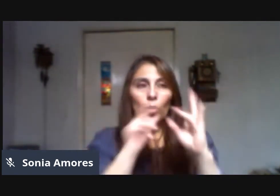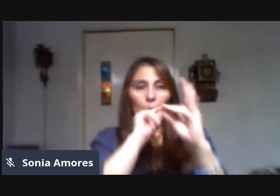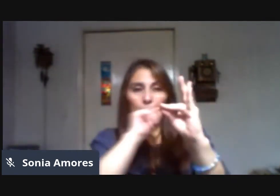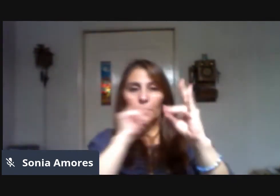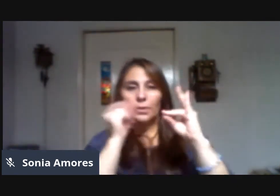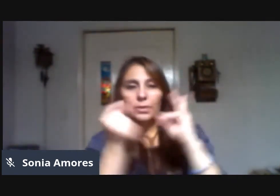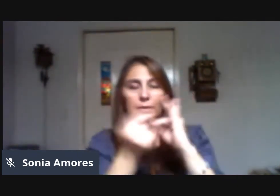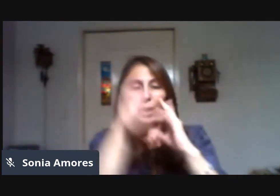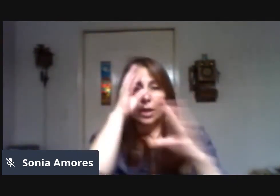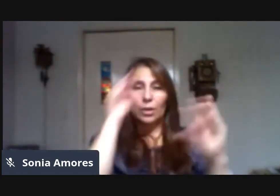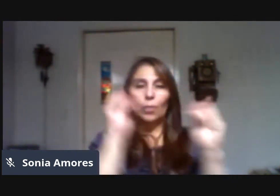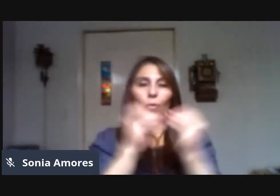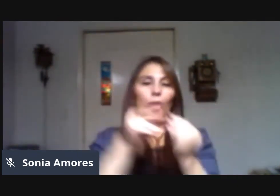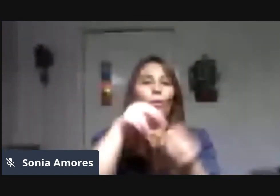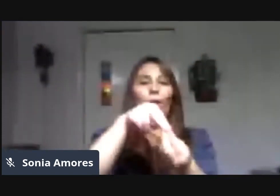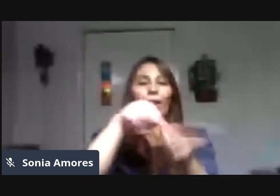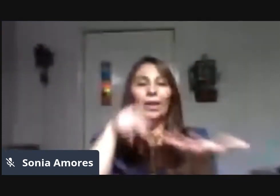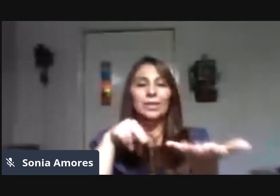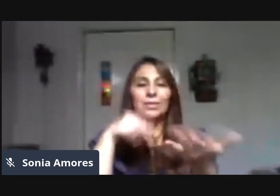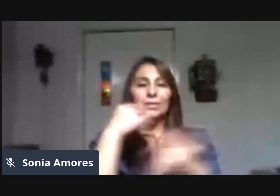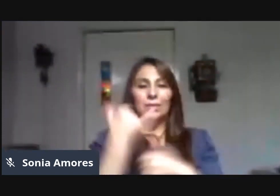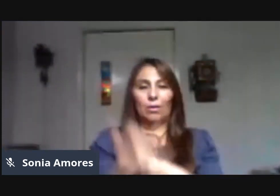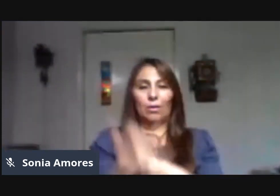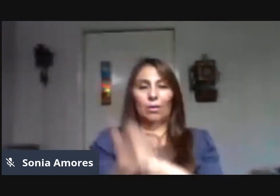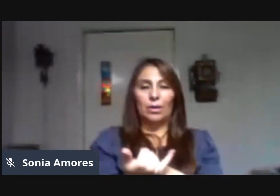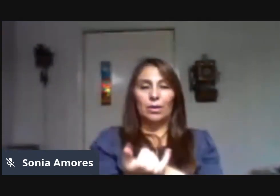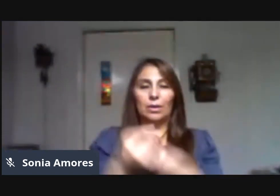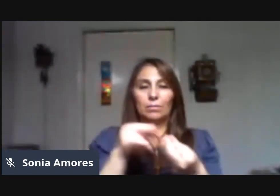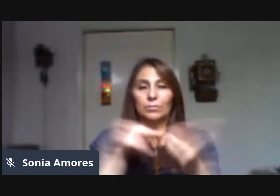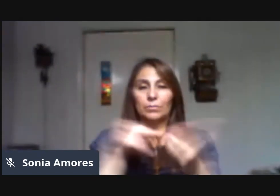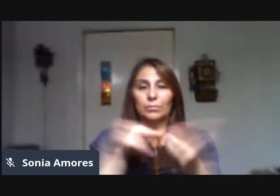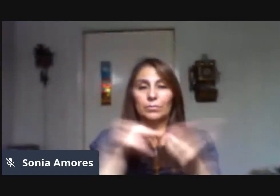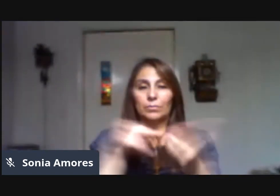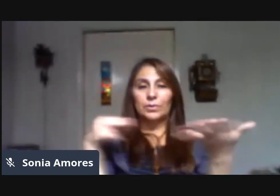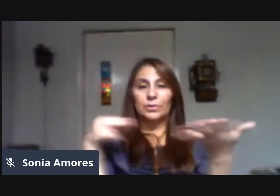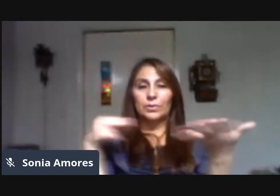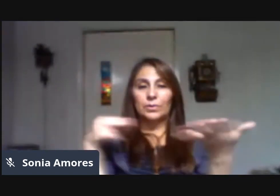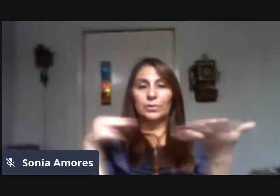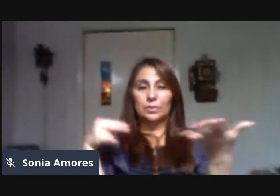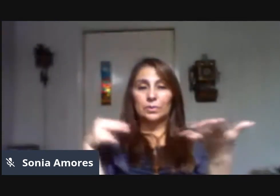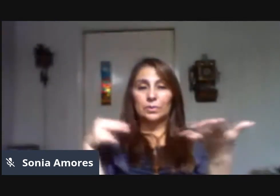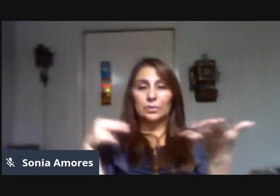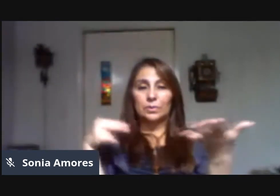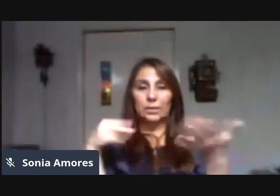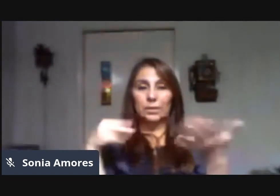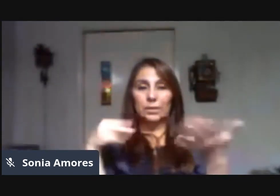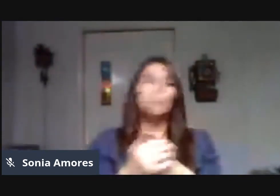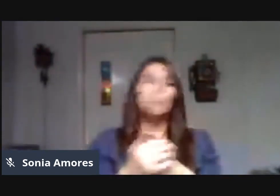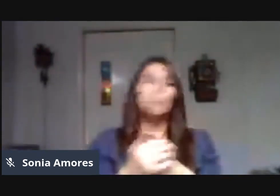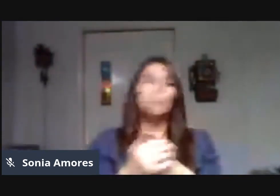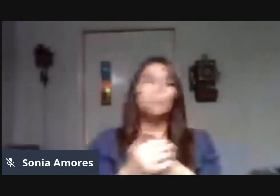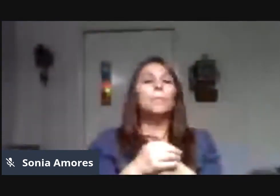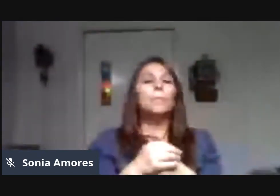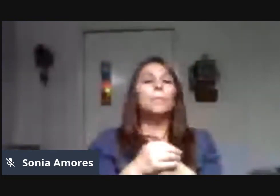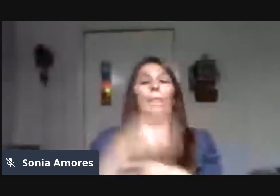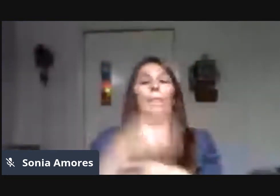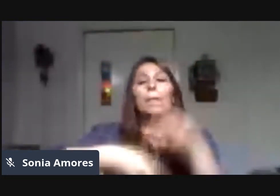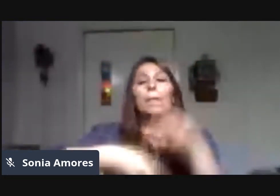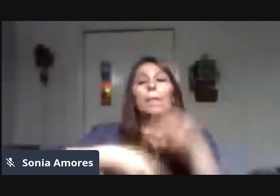actual, a lo que se le suma estas condiciones de pandemia generado por el